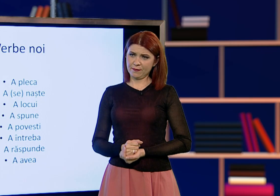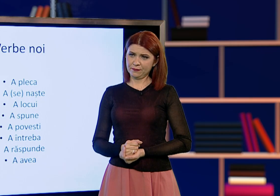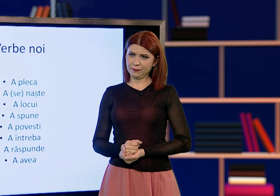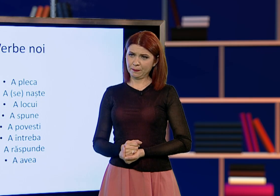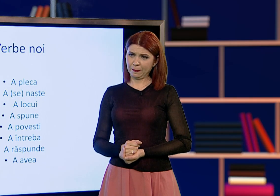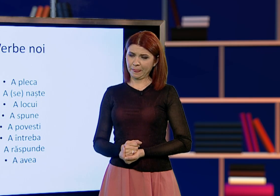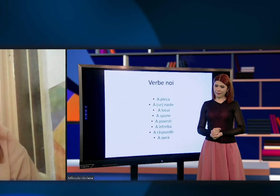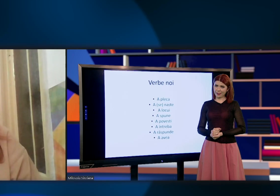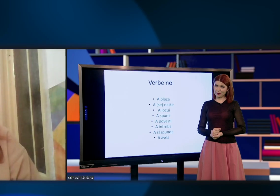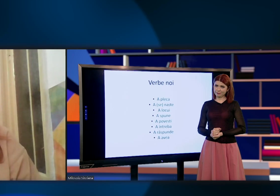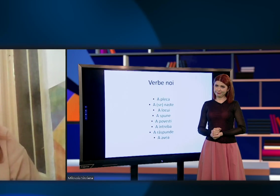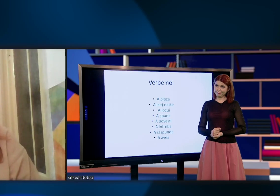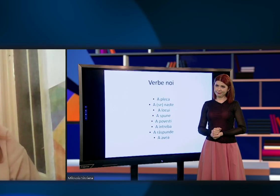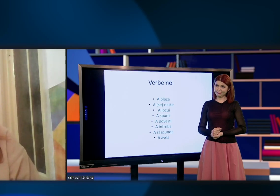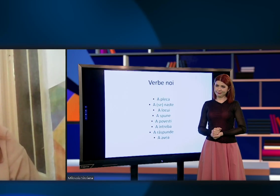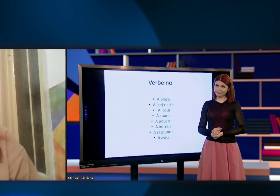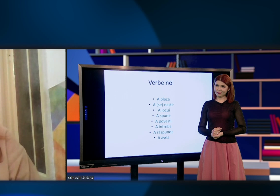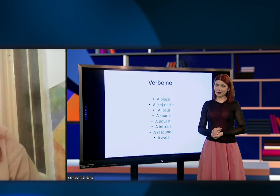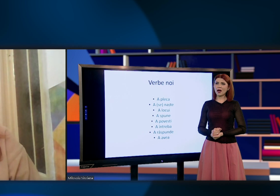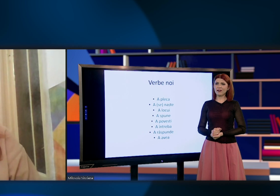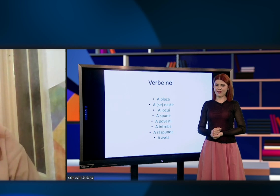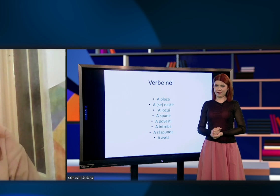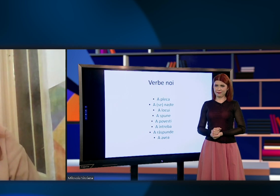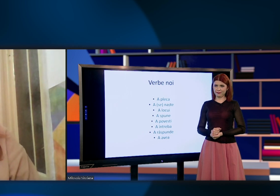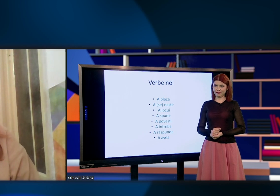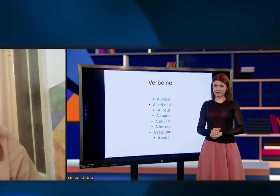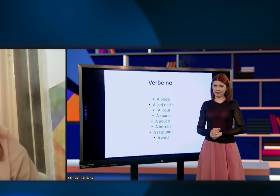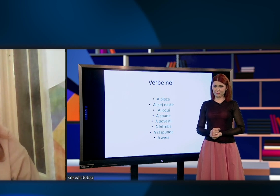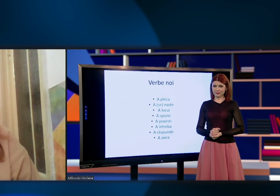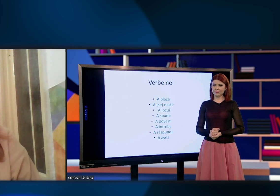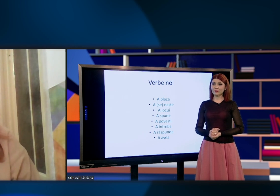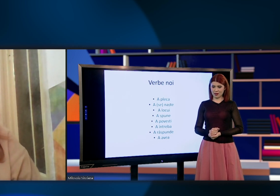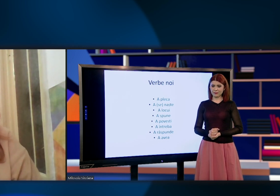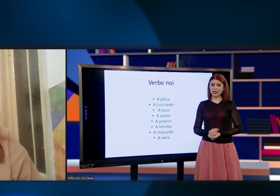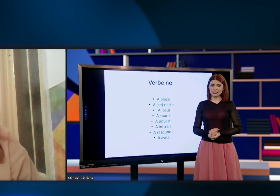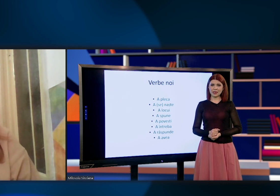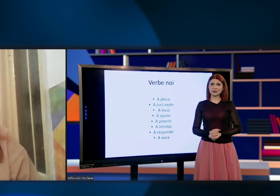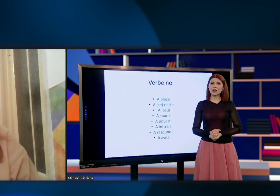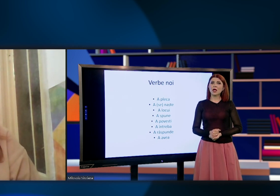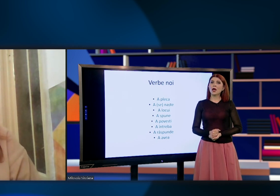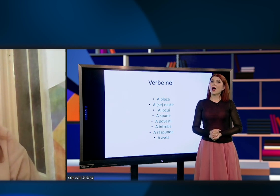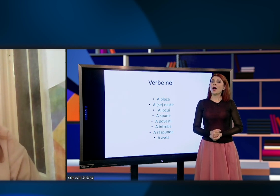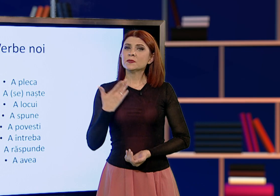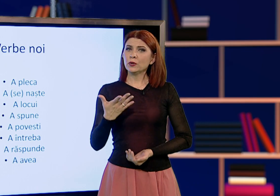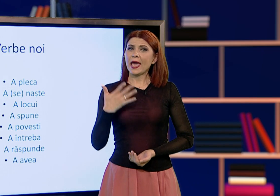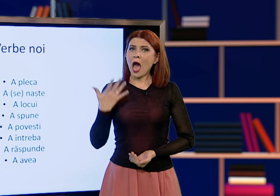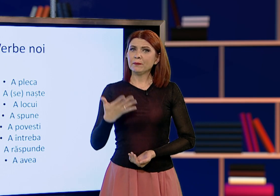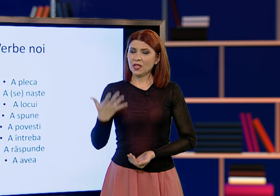avea a avea Da exact spune am